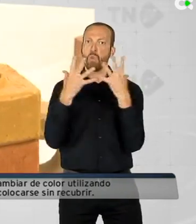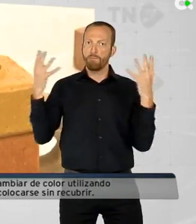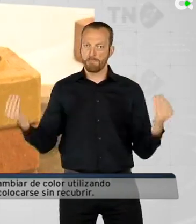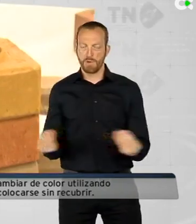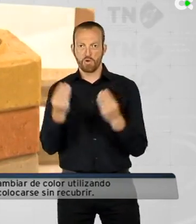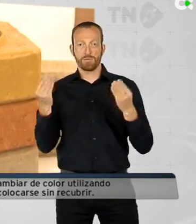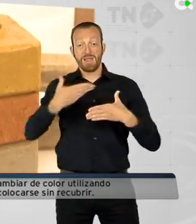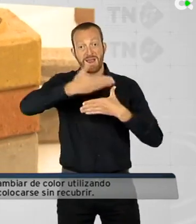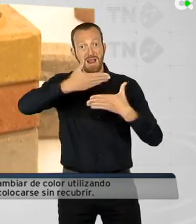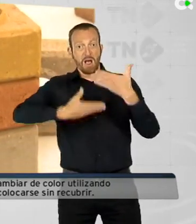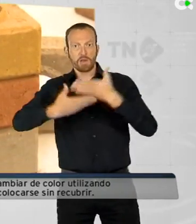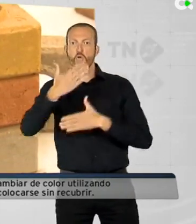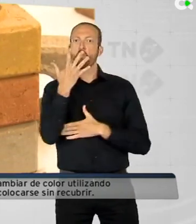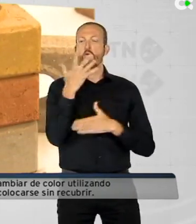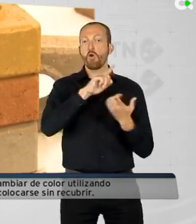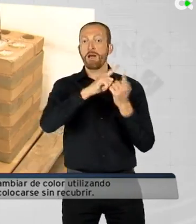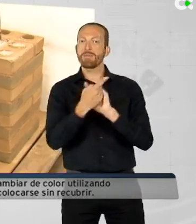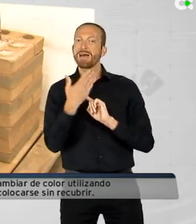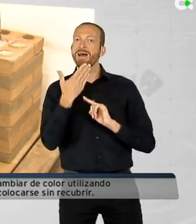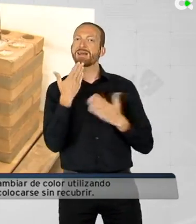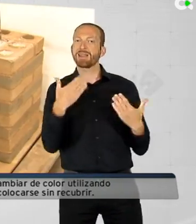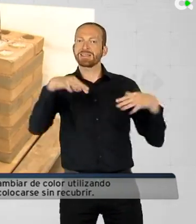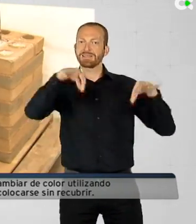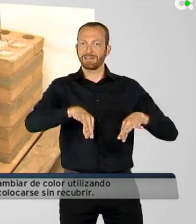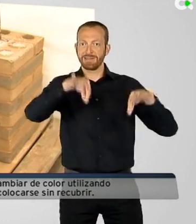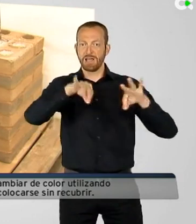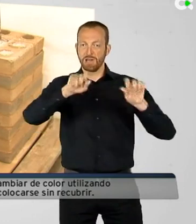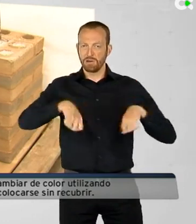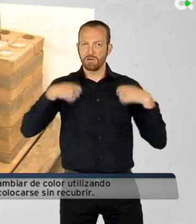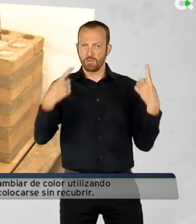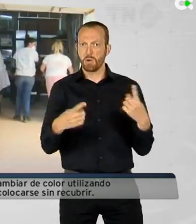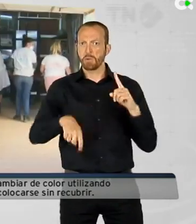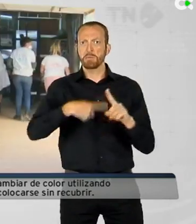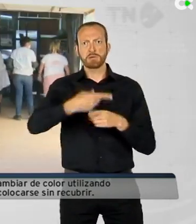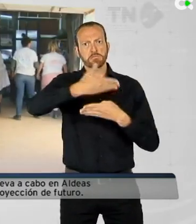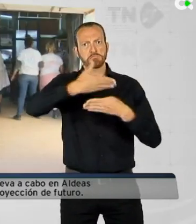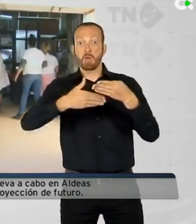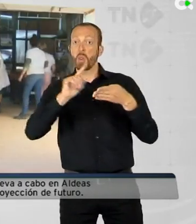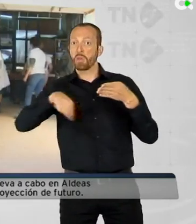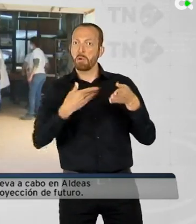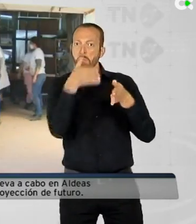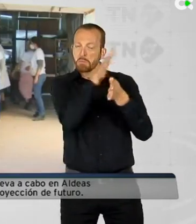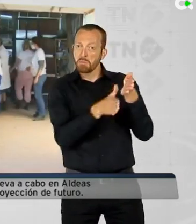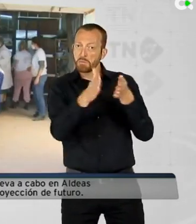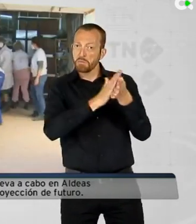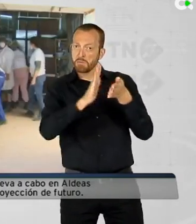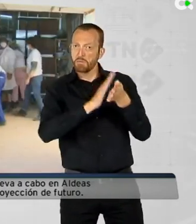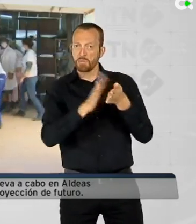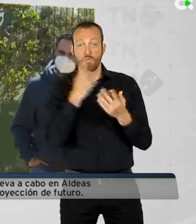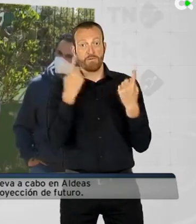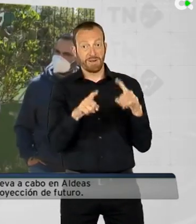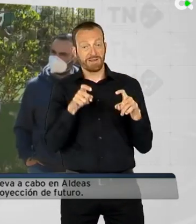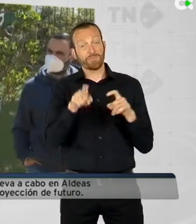que pueden cambiar de color utilizando tintes naturales y colocarse sin recubrir. Iniciativa que se lleva a cabo en